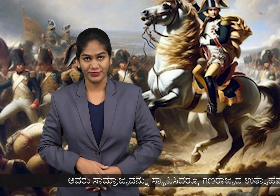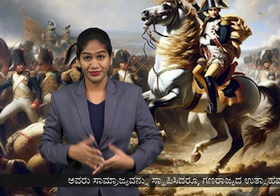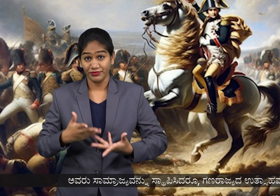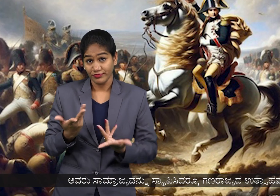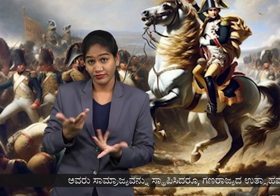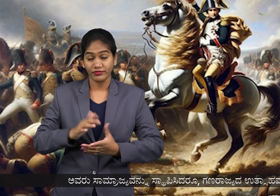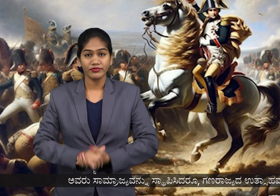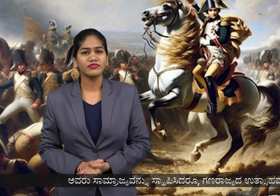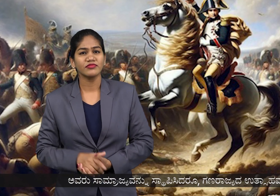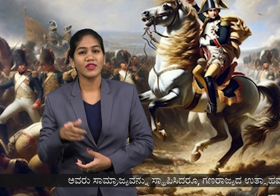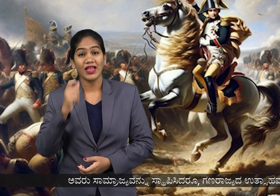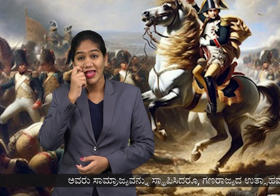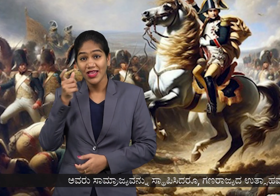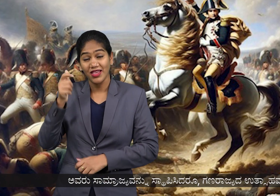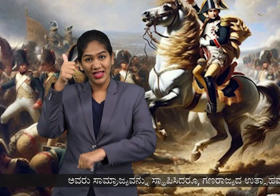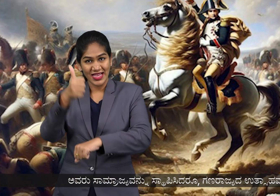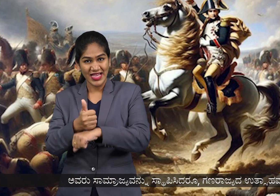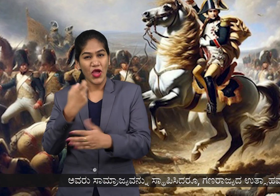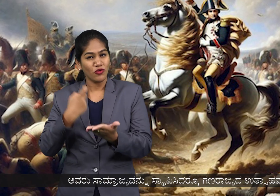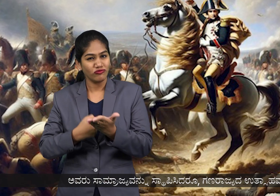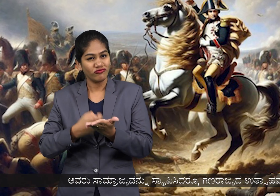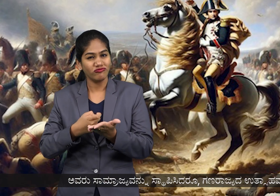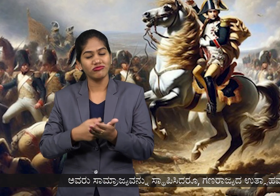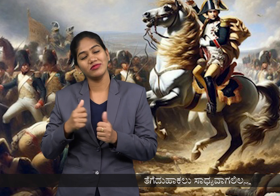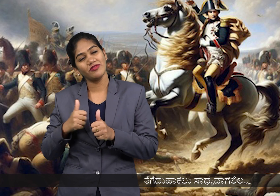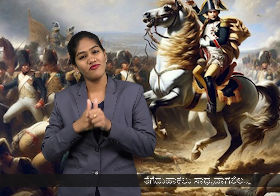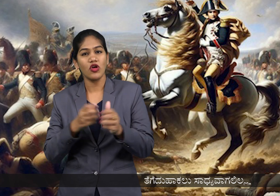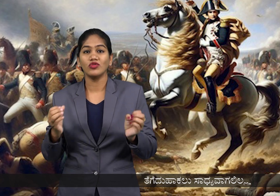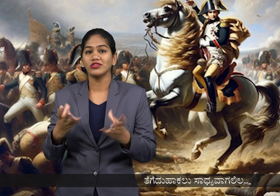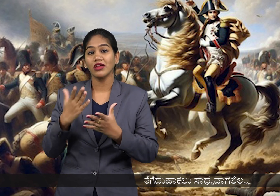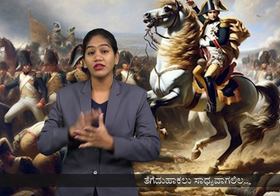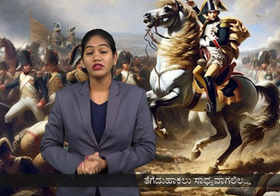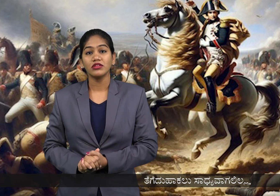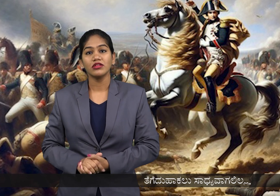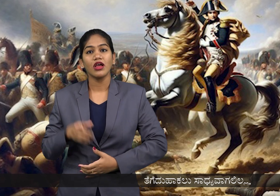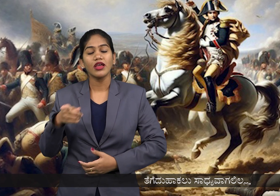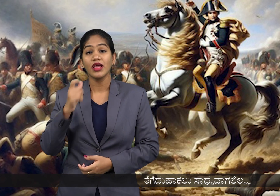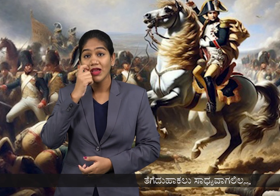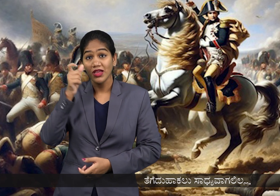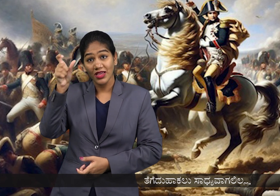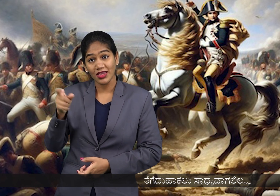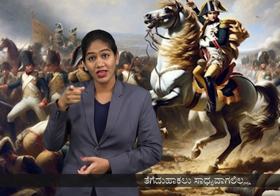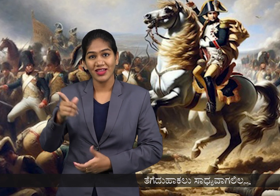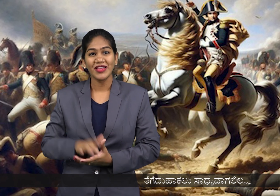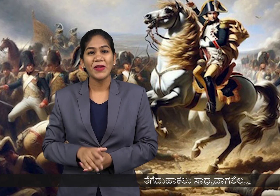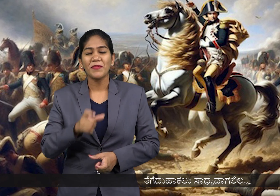ಅವರು ಸಾಮ್ರಾಜ್ಯವನ್ನ ಸ್ಥಾಪಿಸಿದರೂ ಗಣರಾಜ್ಯದ ಉತ್ಸಾಹವನ್ನ ಜನರಿಂದ ತೆಗೆದುಹಾಕಲು ಸಾಧ್ಯವಾಗಲಿಲ್ಲ.